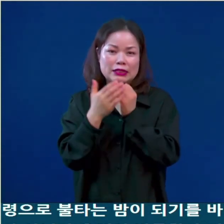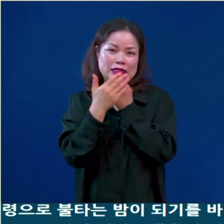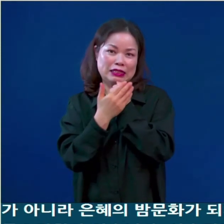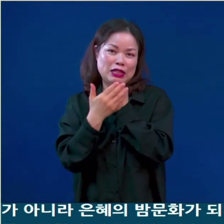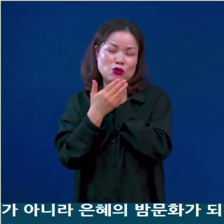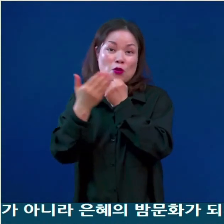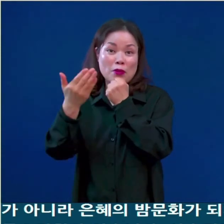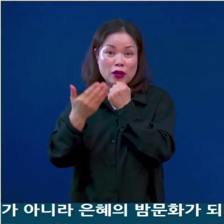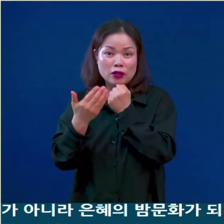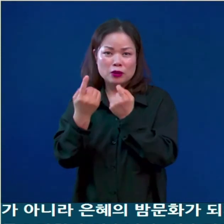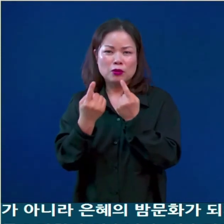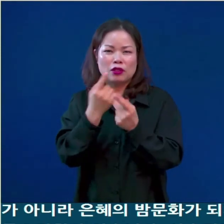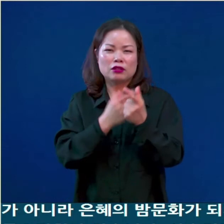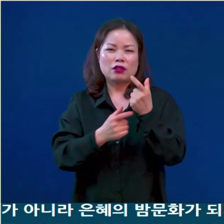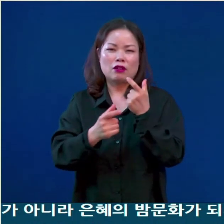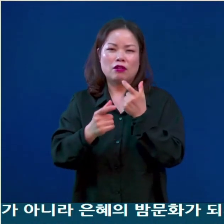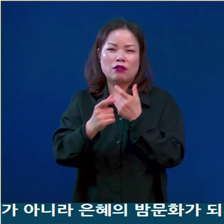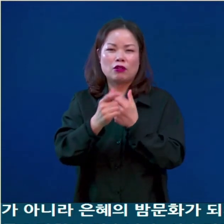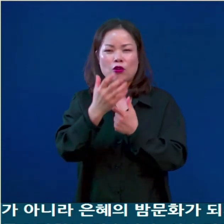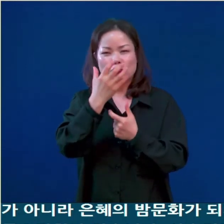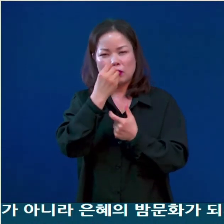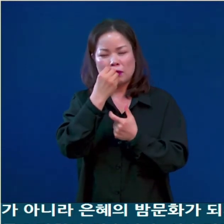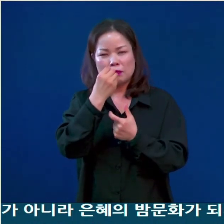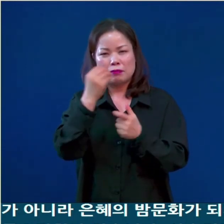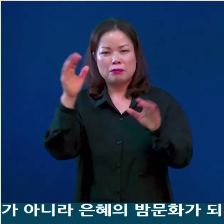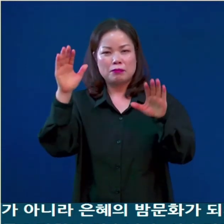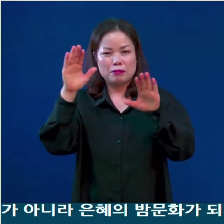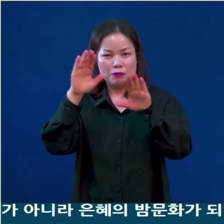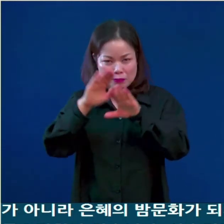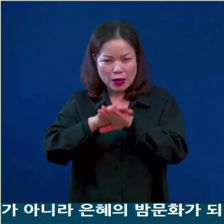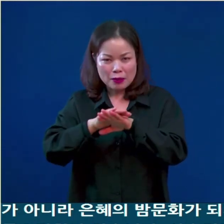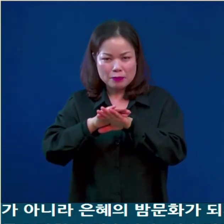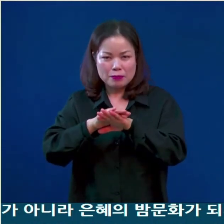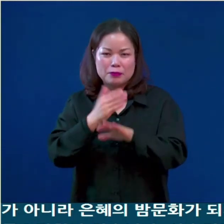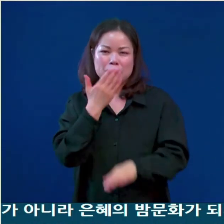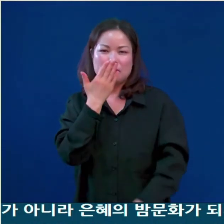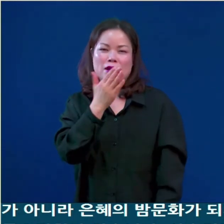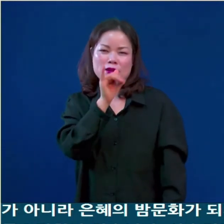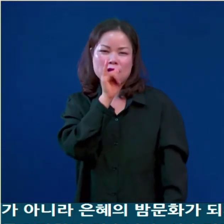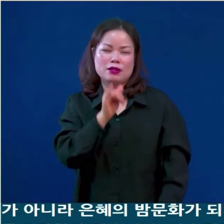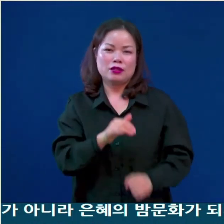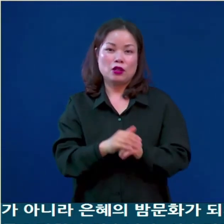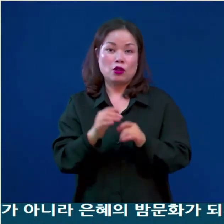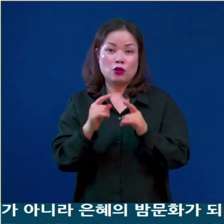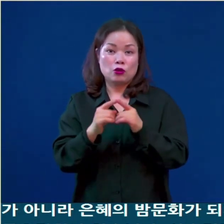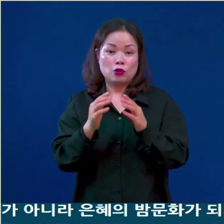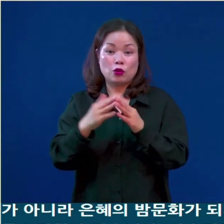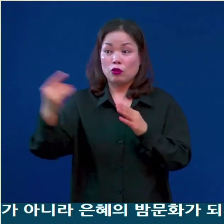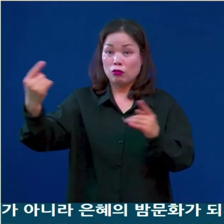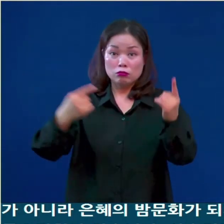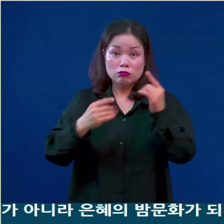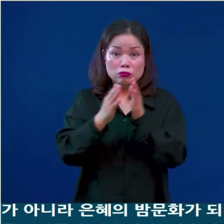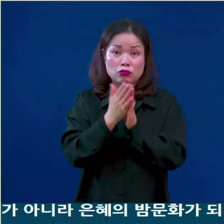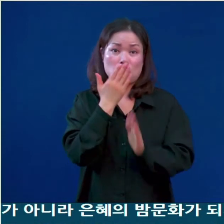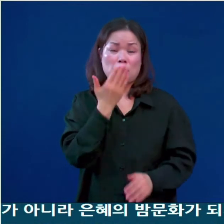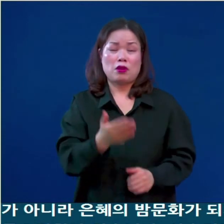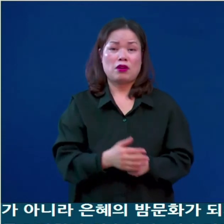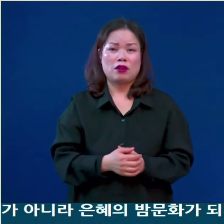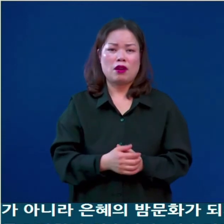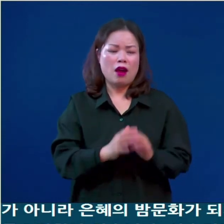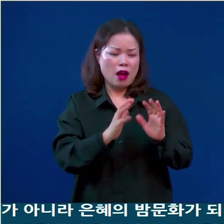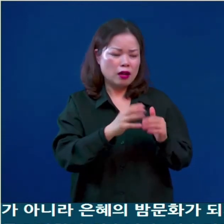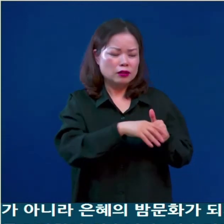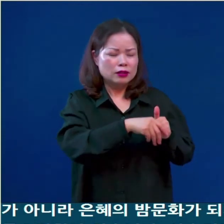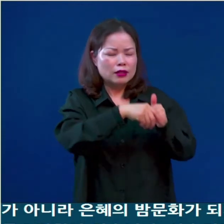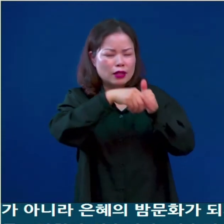받고, 이보다 거룩한 밤문화가 없습니다. 여러분 할 수만 있다면 교회 나오셔서 기도하시기를 바랍니다. 아이들